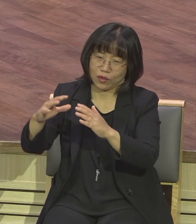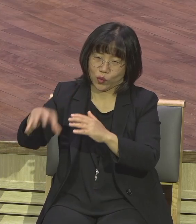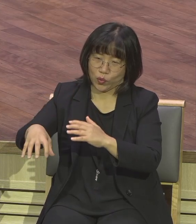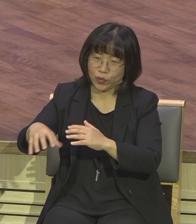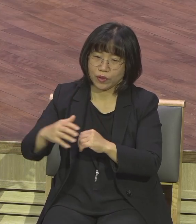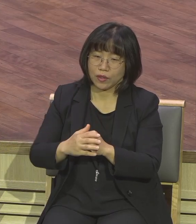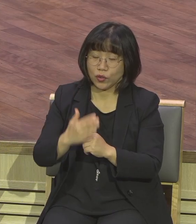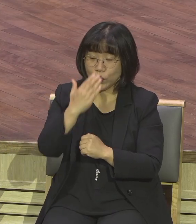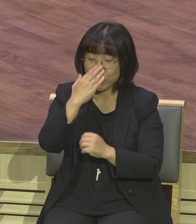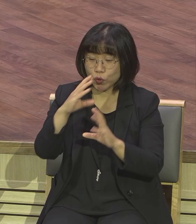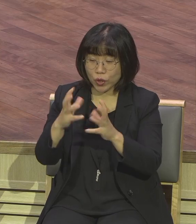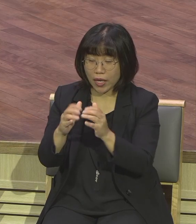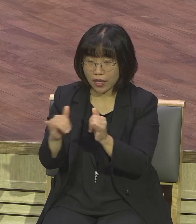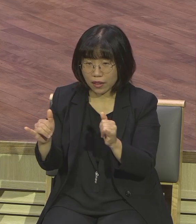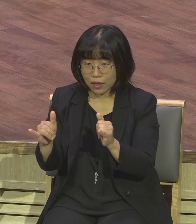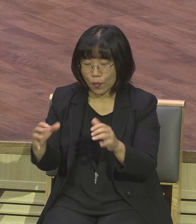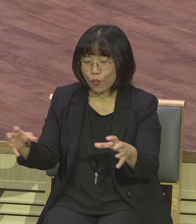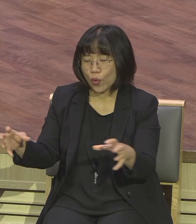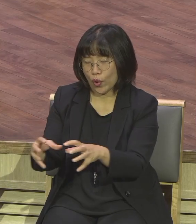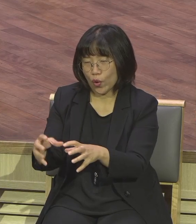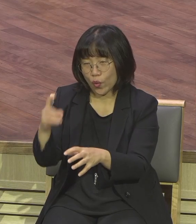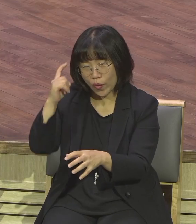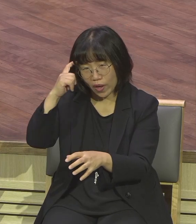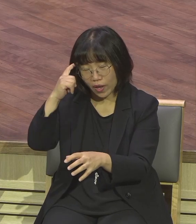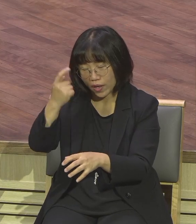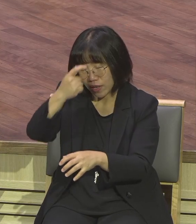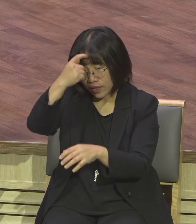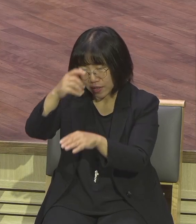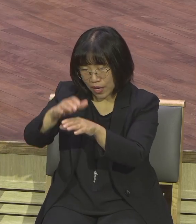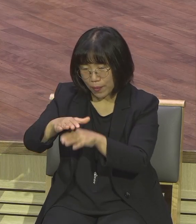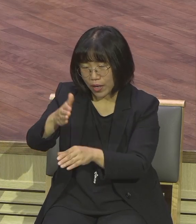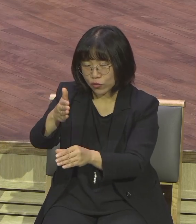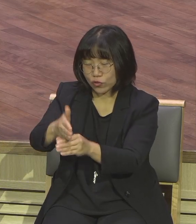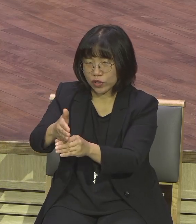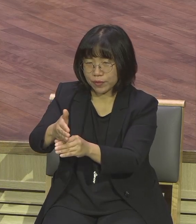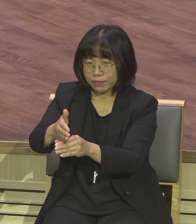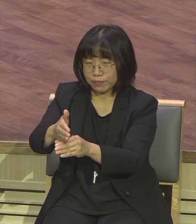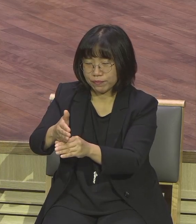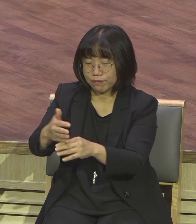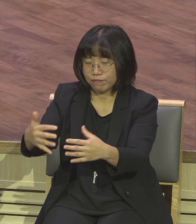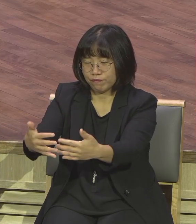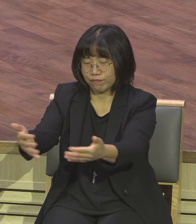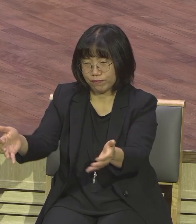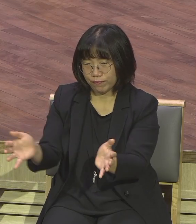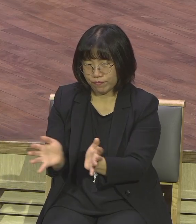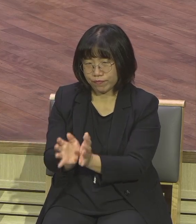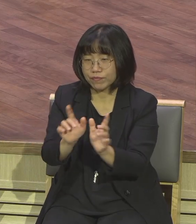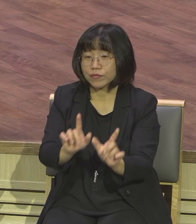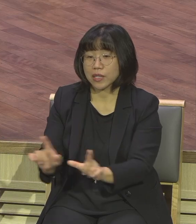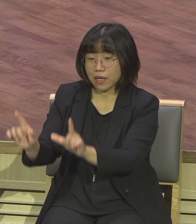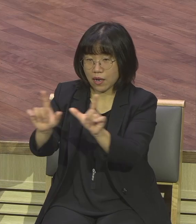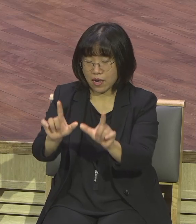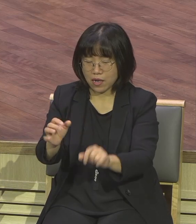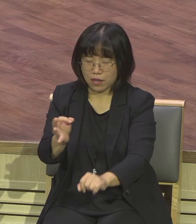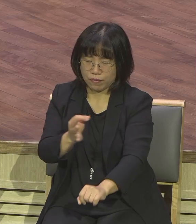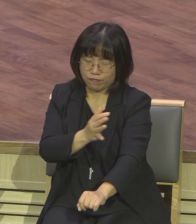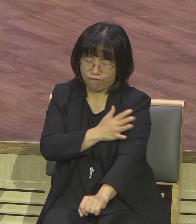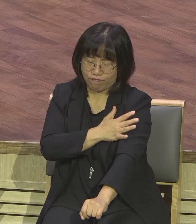유대인들은 모여 살거든요. 회당 때문에 지금 또 이스라엘 가면 유대인 마을이 최고 비싼 최고 좋은